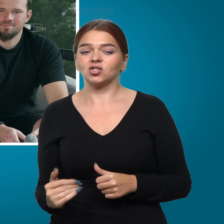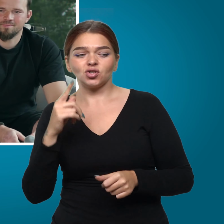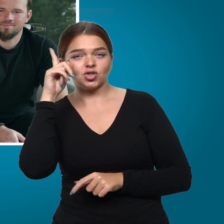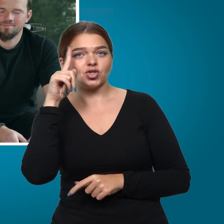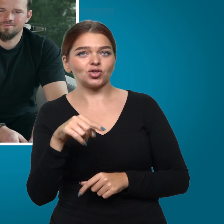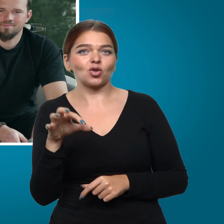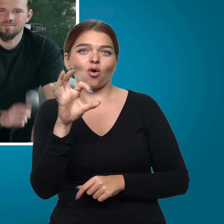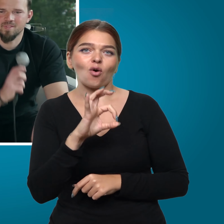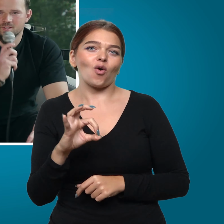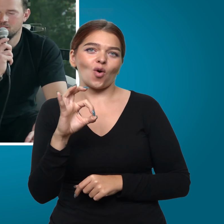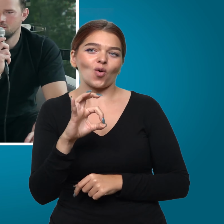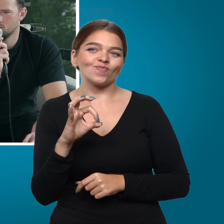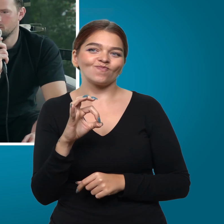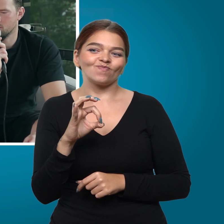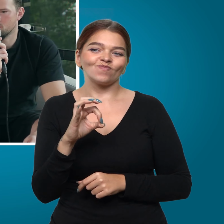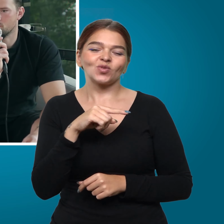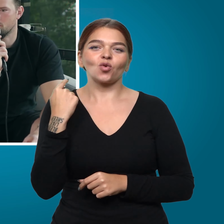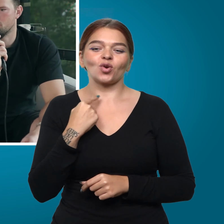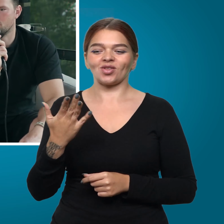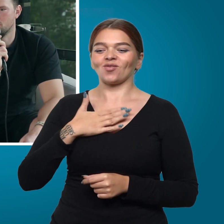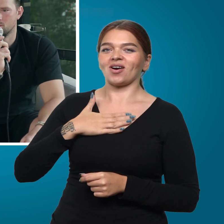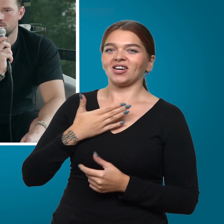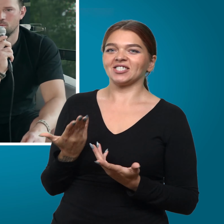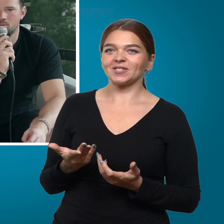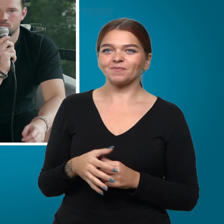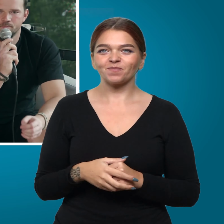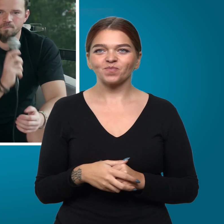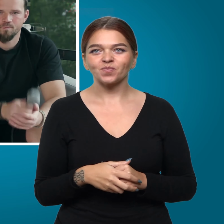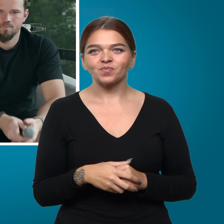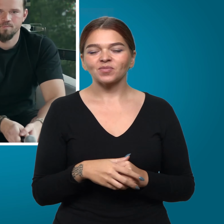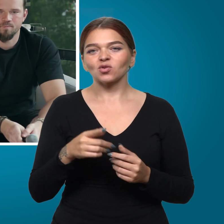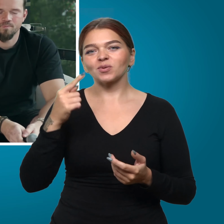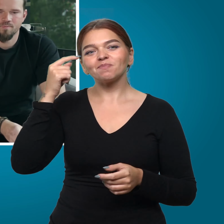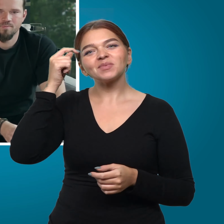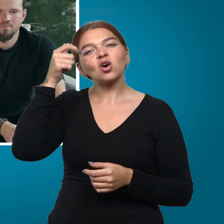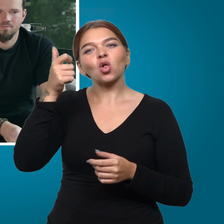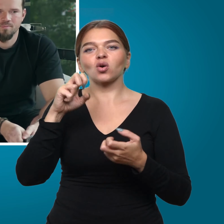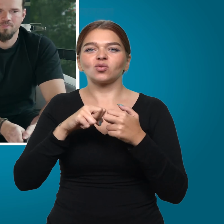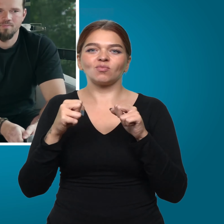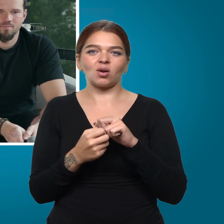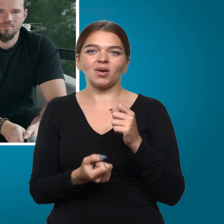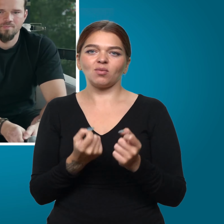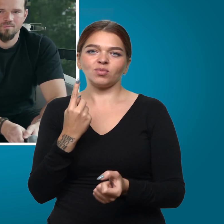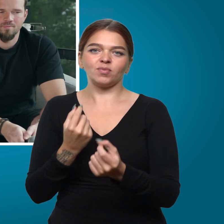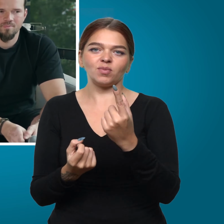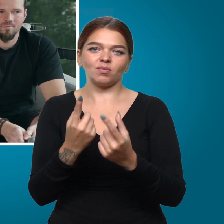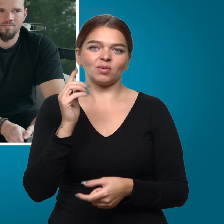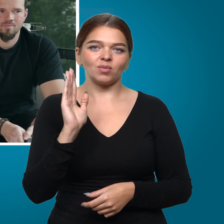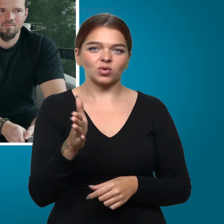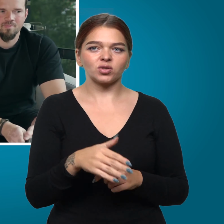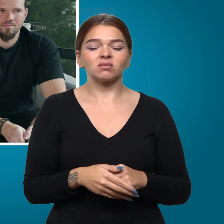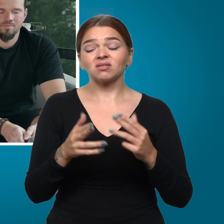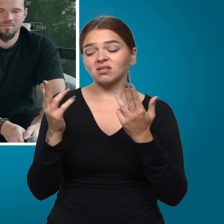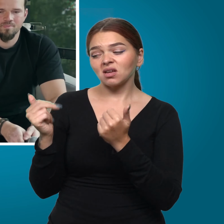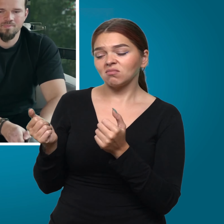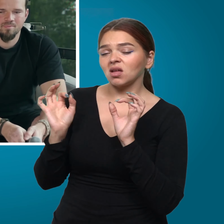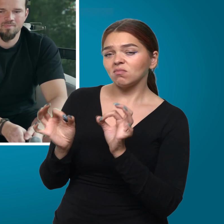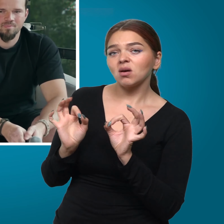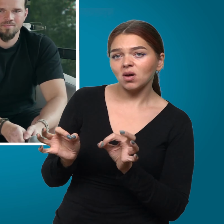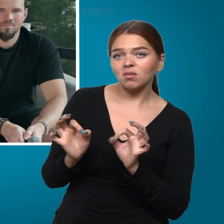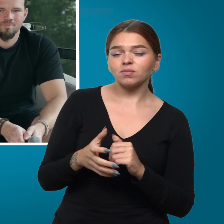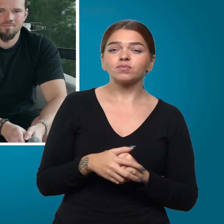daugiau negu aš. Dalykus vedančius prie psichologinių problemų. Visiškai teisingai, nes nepamirškime ir to, kad paauglių ir